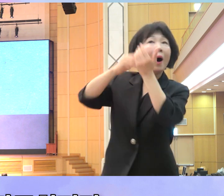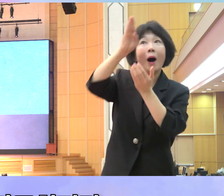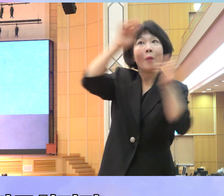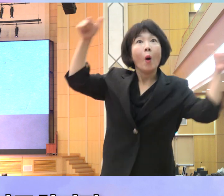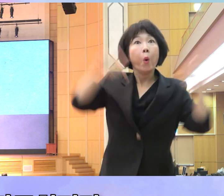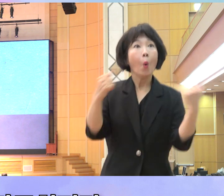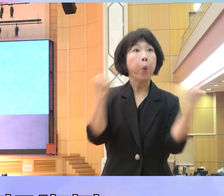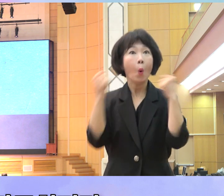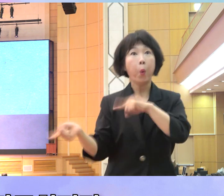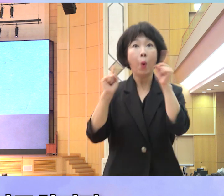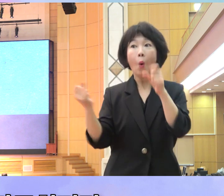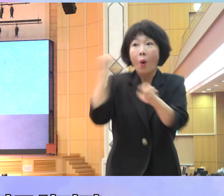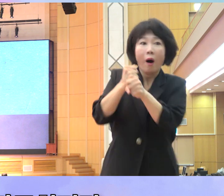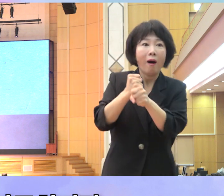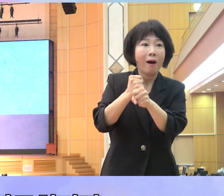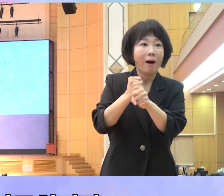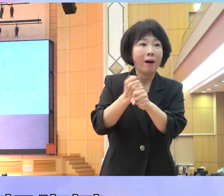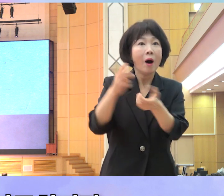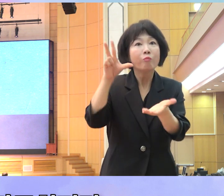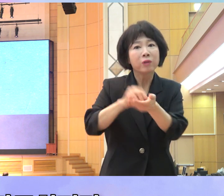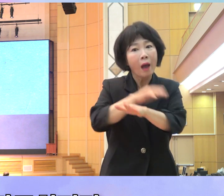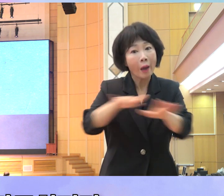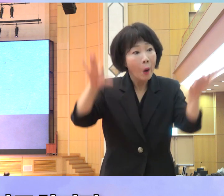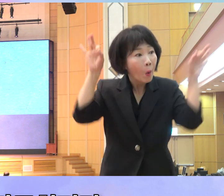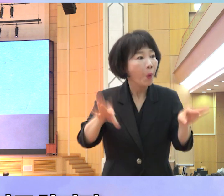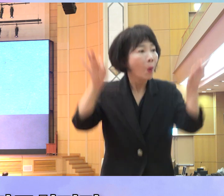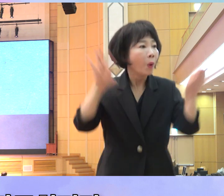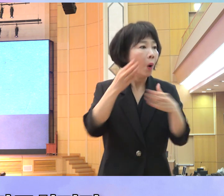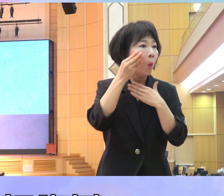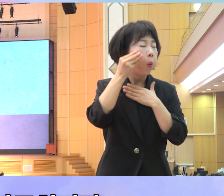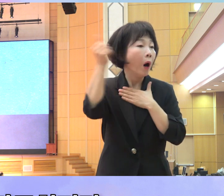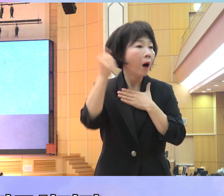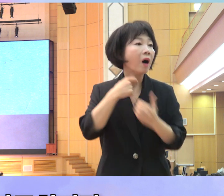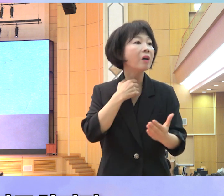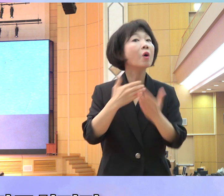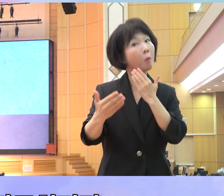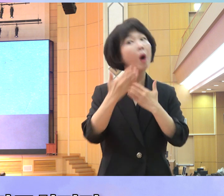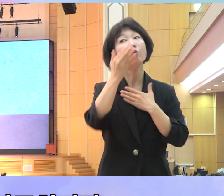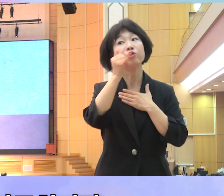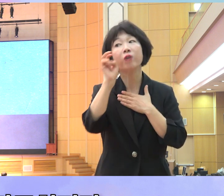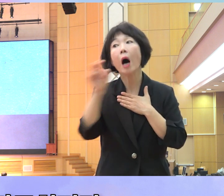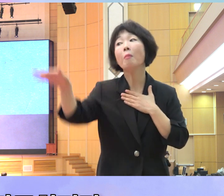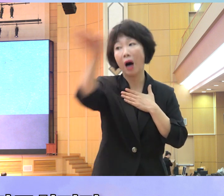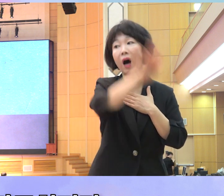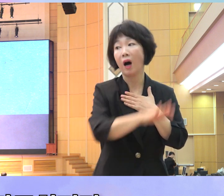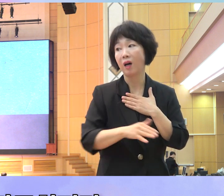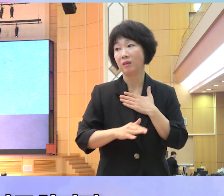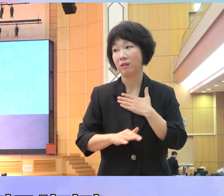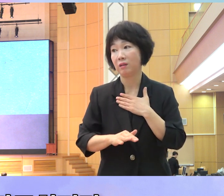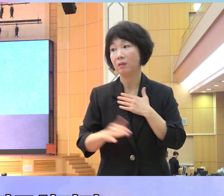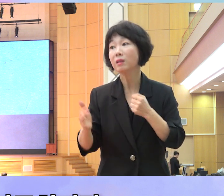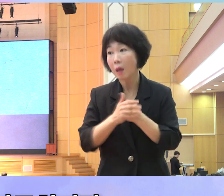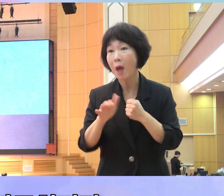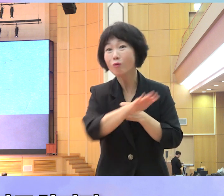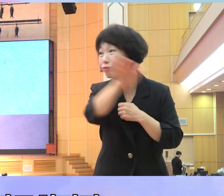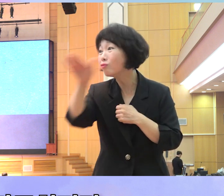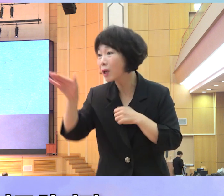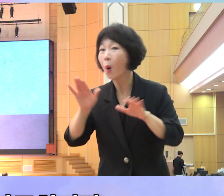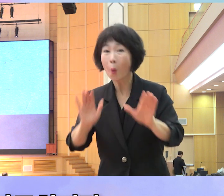나아지고 회복되어지고 그 일이 해결되어지는 것, 이런 걸 우리는 볼 수 있거든요. 그래서